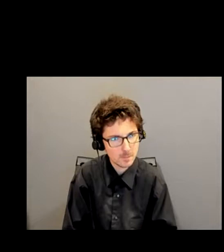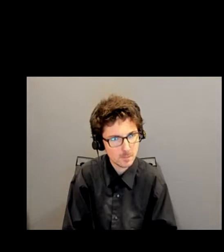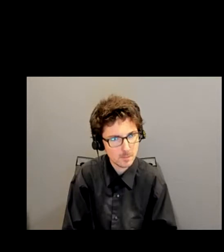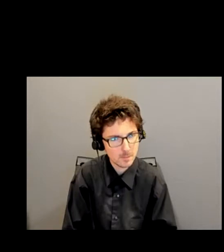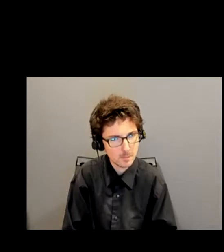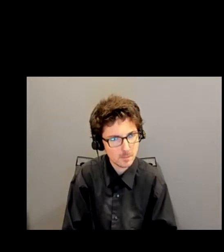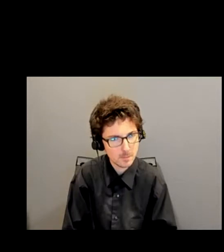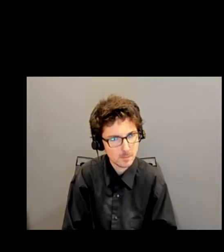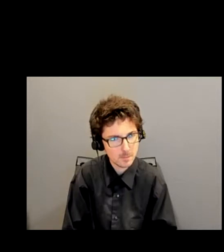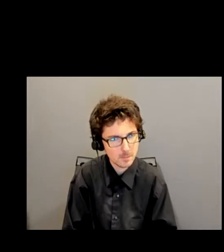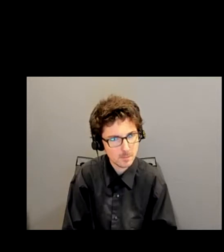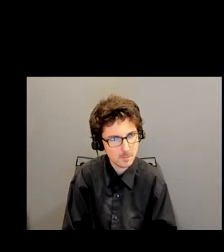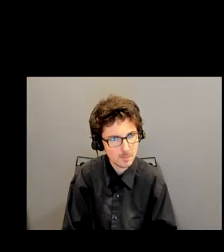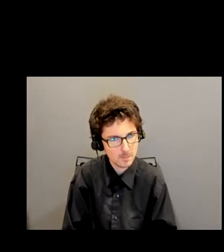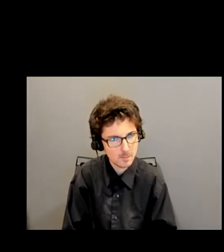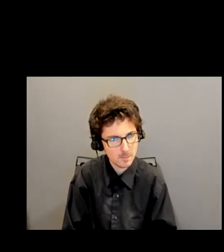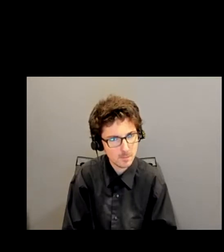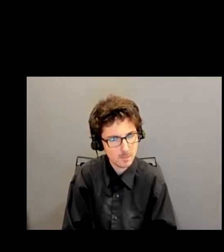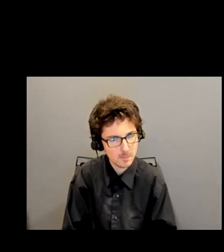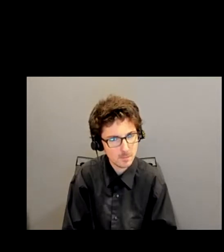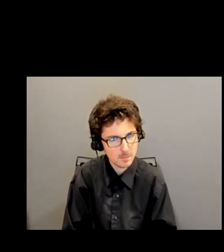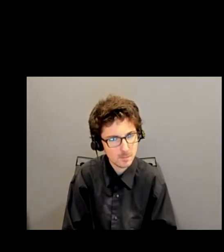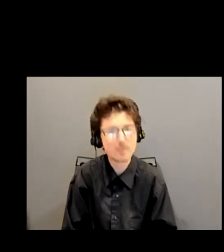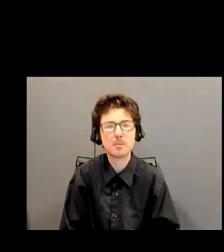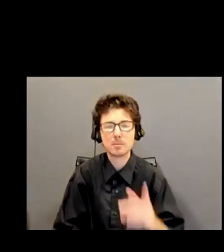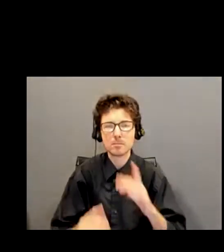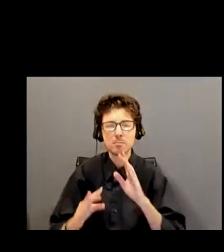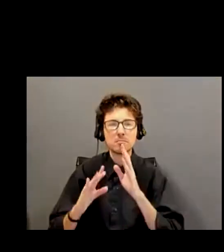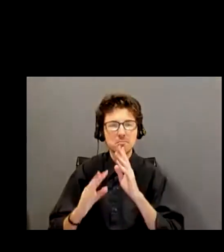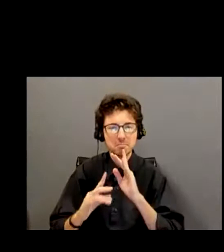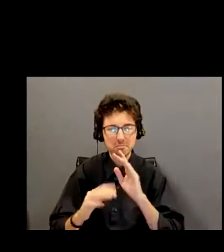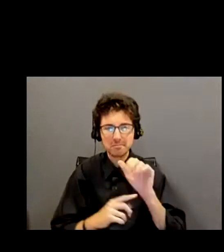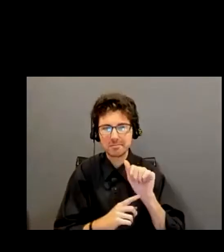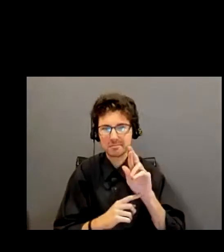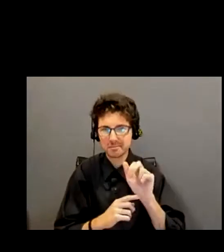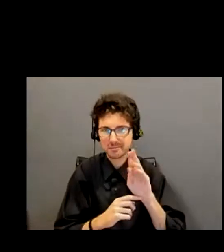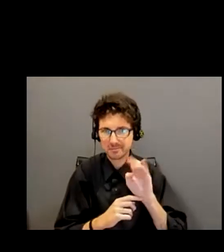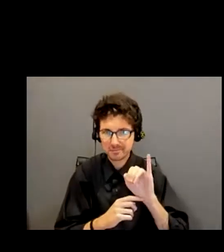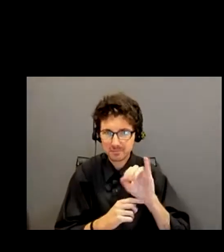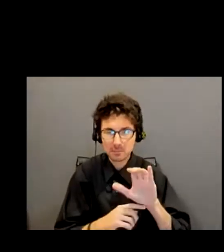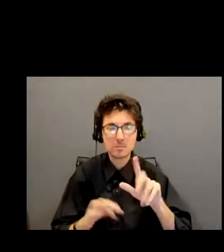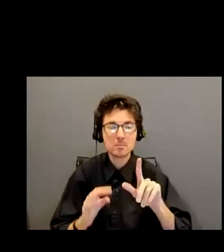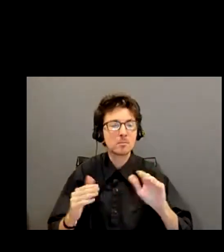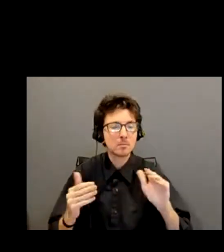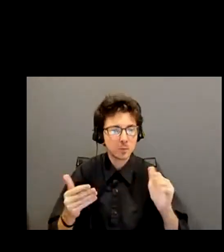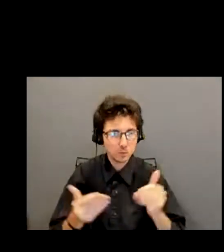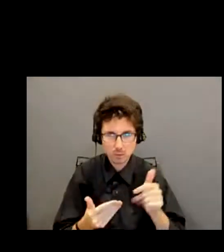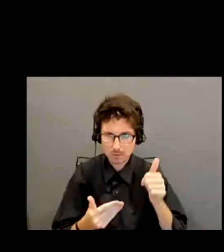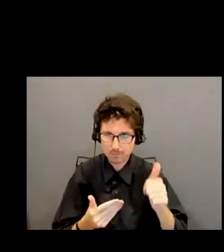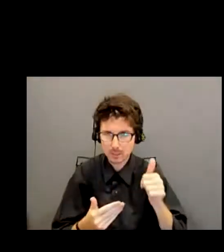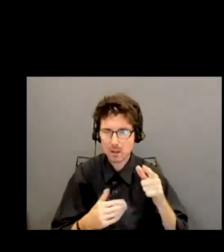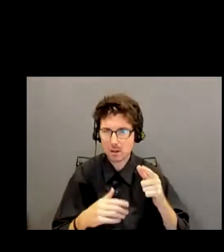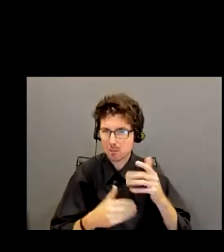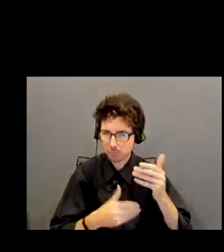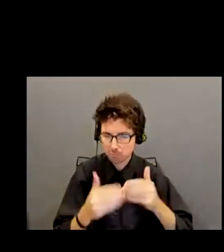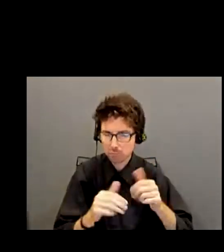واحد أو أحد 6 بيوت تتواجد في أنحاء البلاد في إسرائيل. بيت الجلجليين